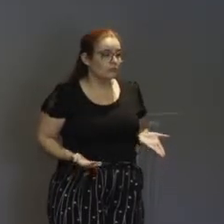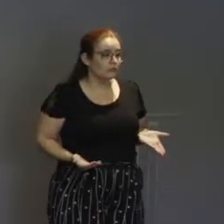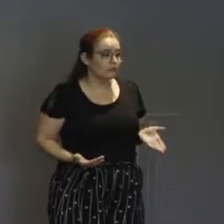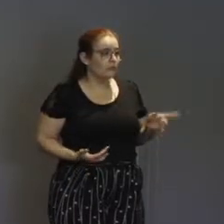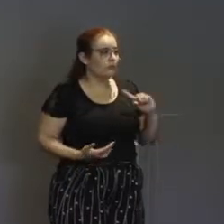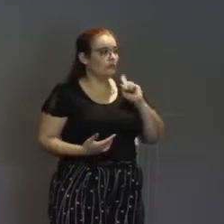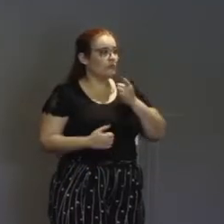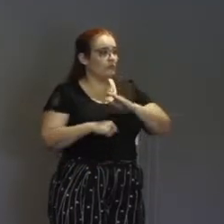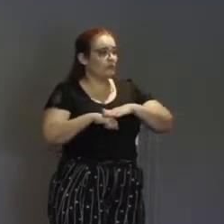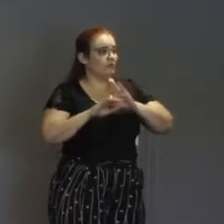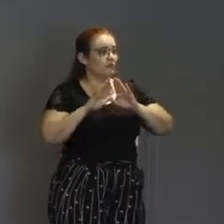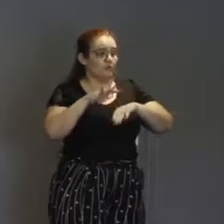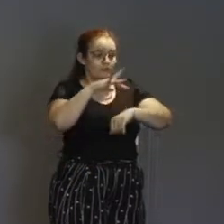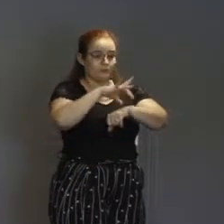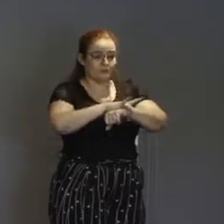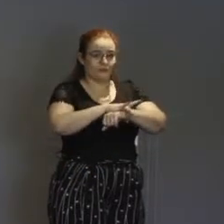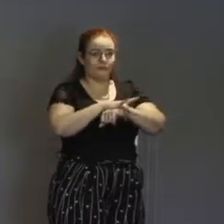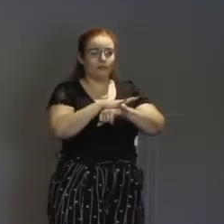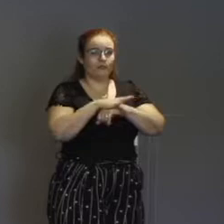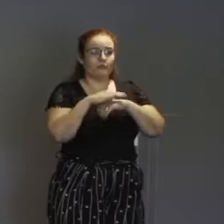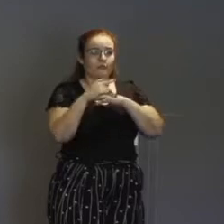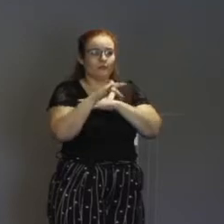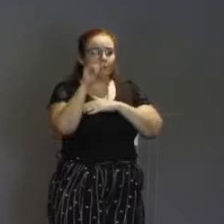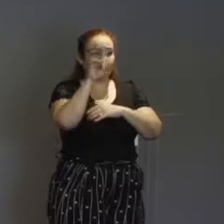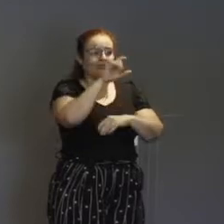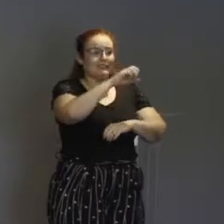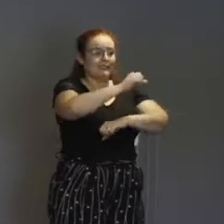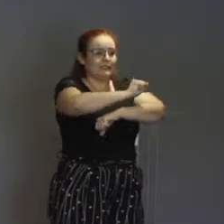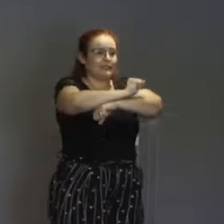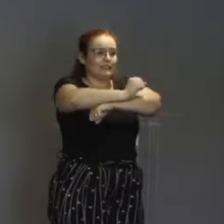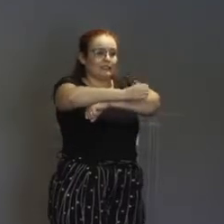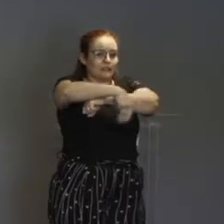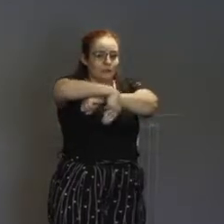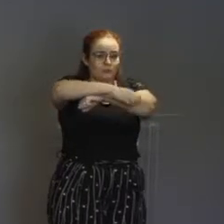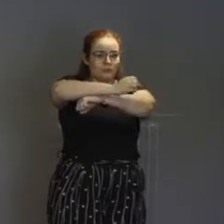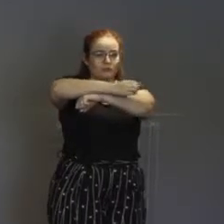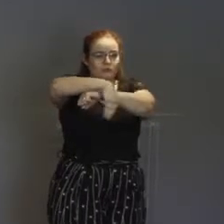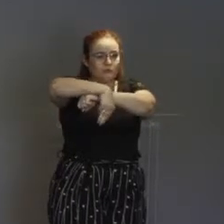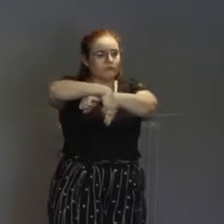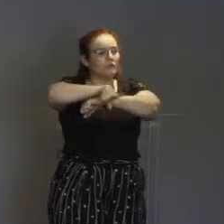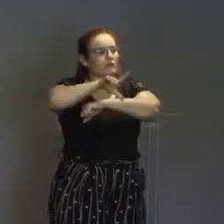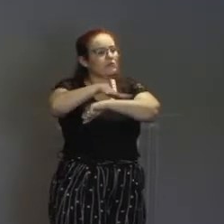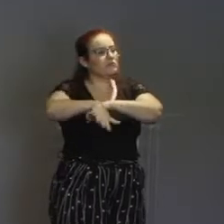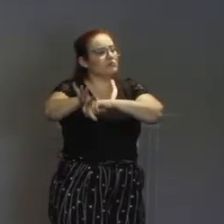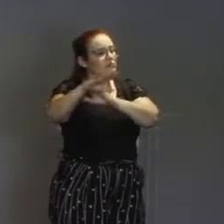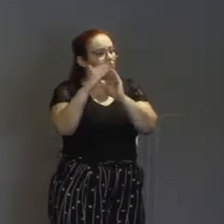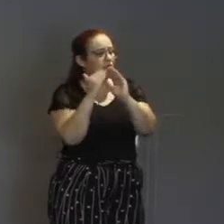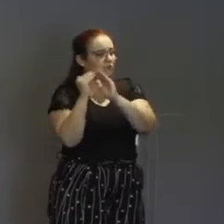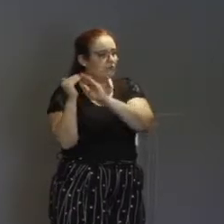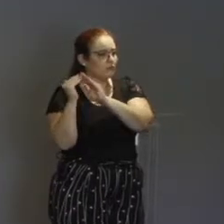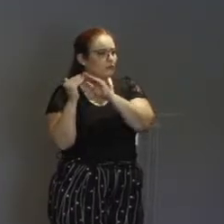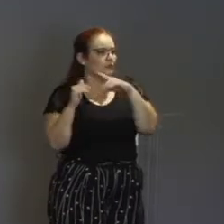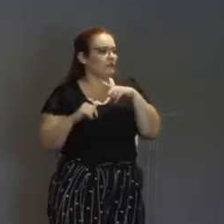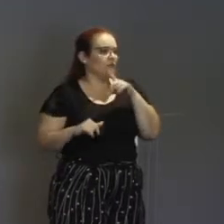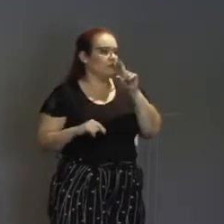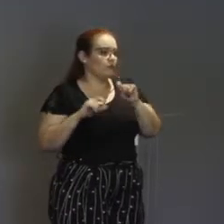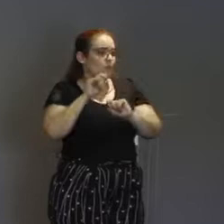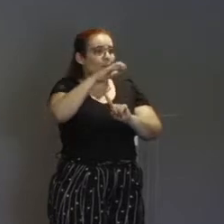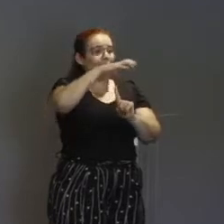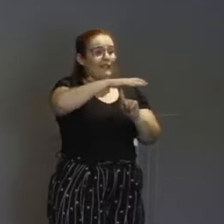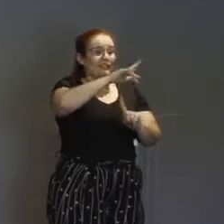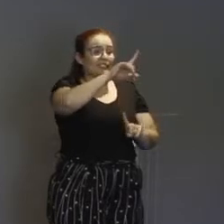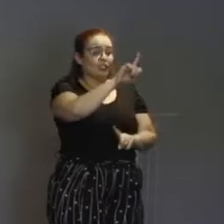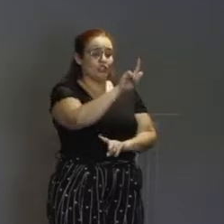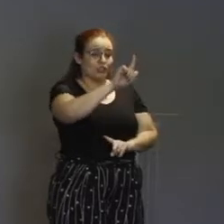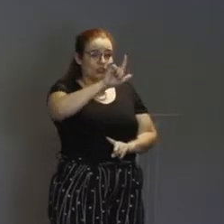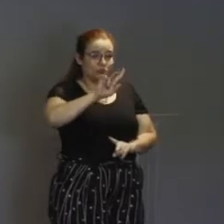isso com o pessoal da área de segurança viária em São Miguel Paulista, que é um bairro de periferia, que tinha um negócio chamado Praça Getúlio Vargas. Se